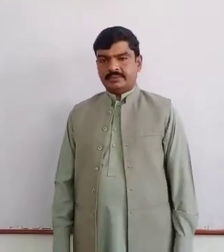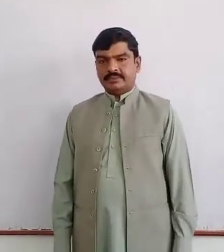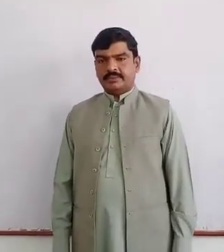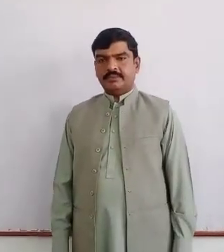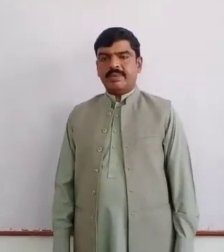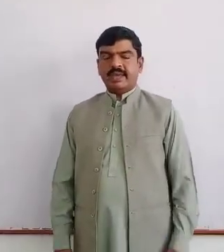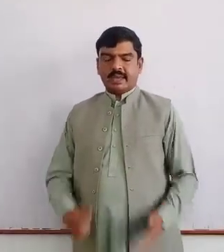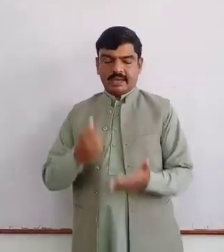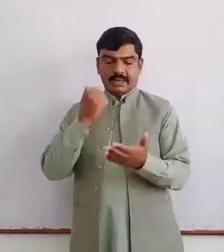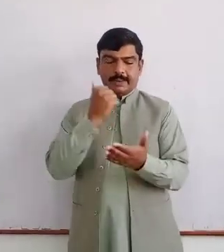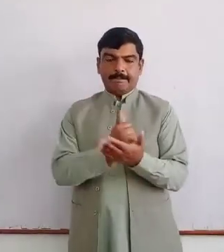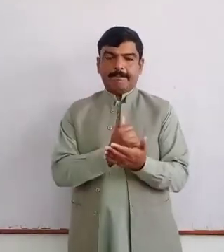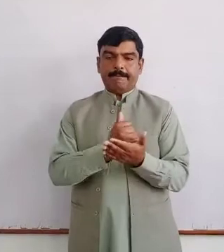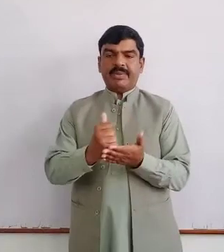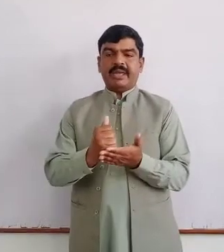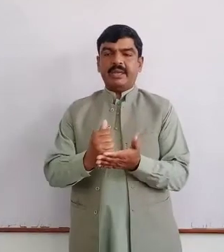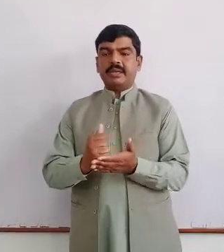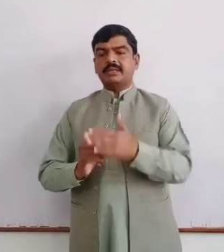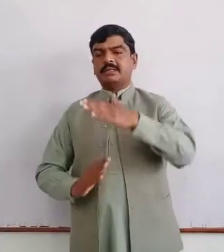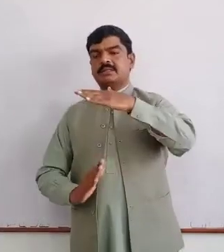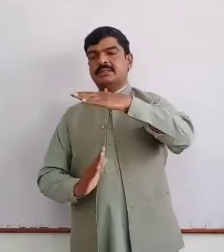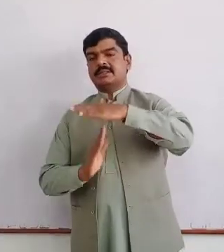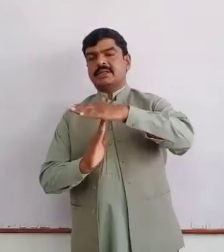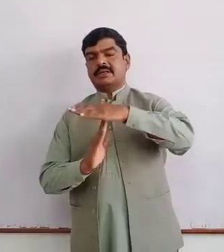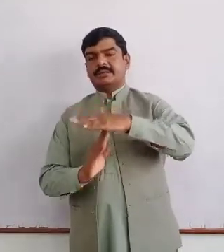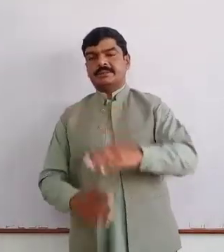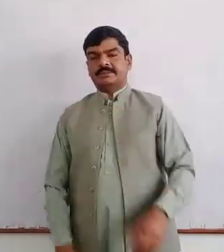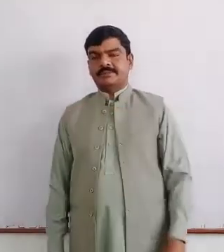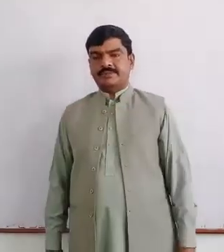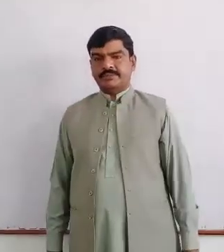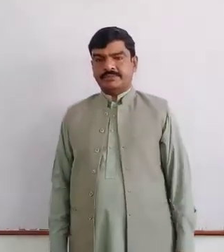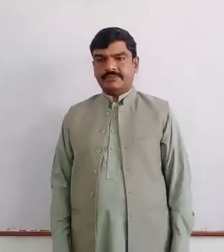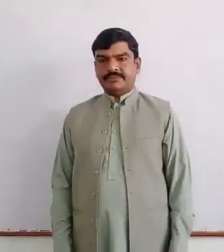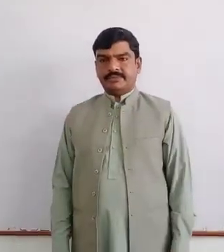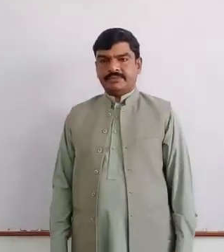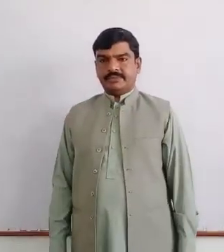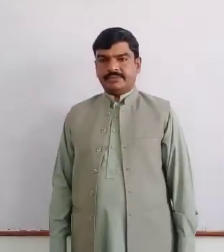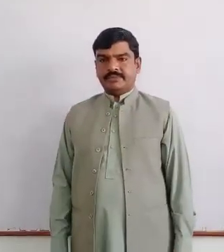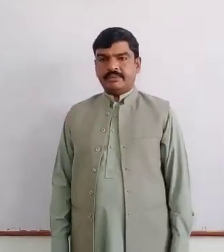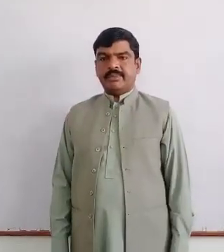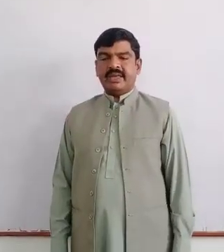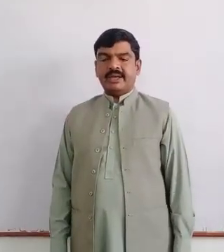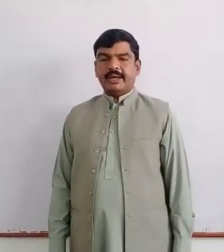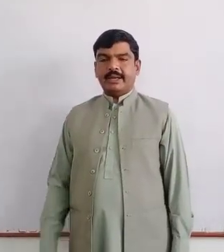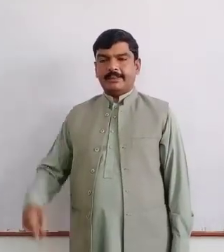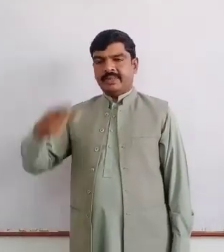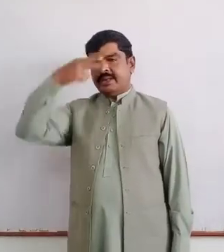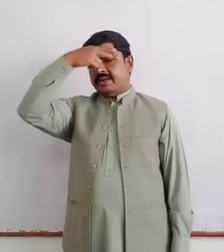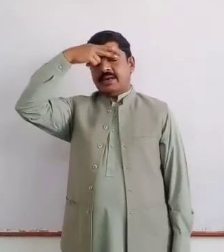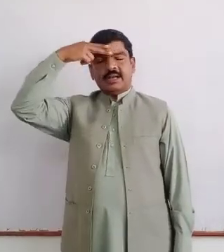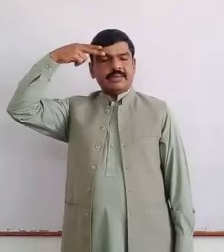बैंकार, बैंकर, बैंक, सदर। बहीरा अरब, बहेरा अरब, अरब का